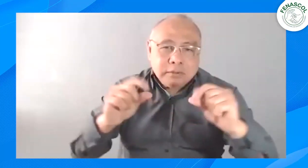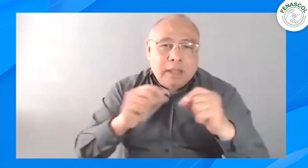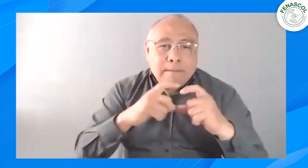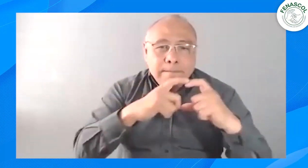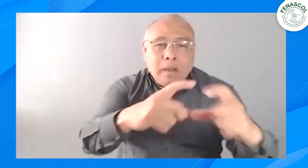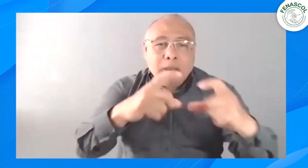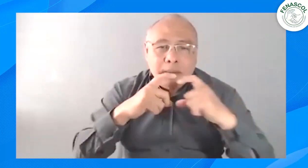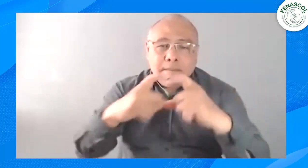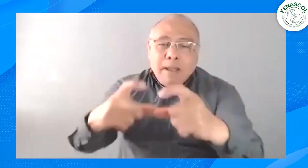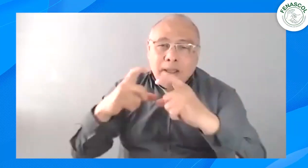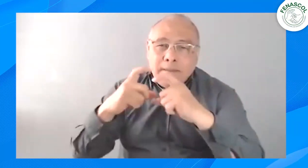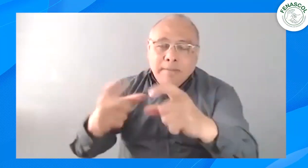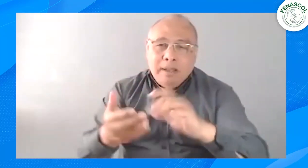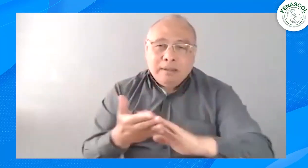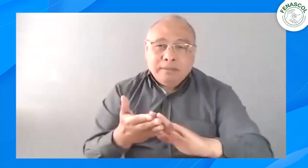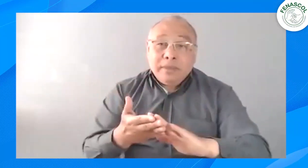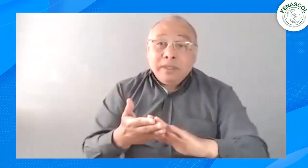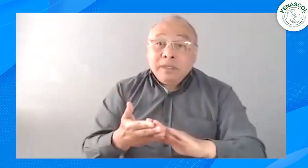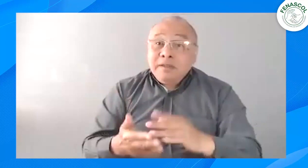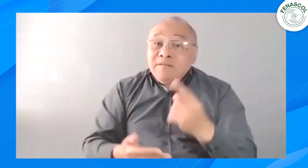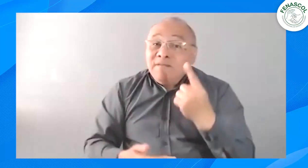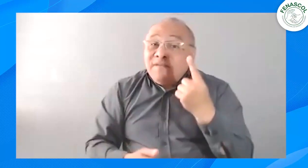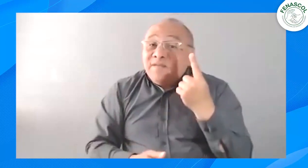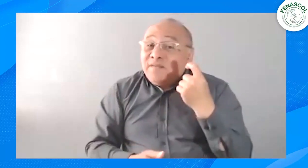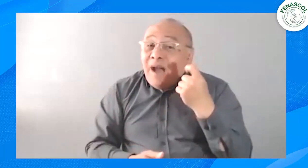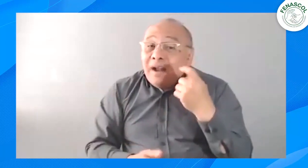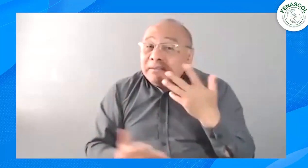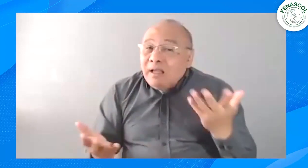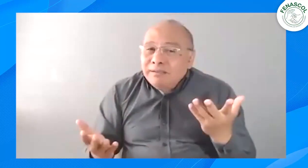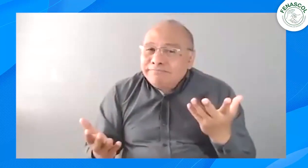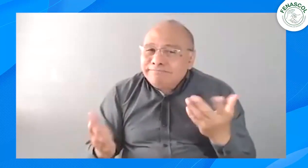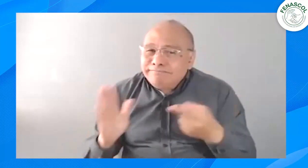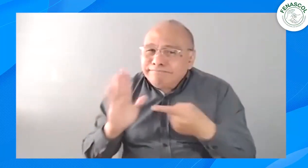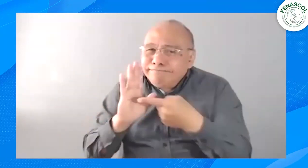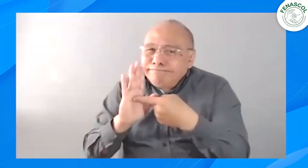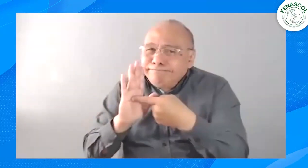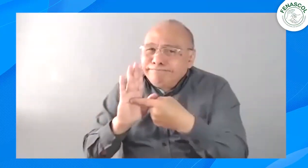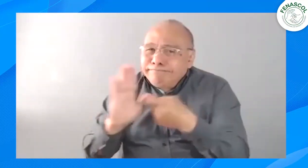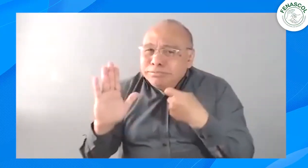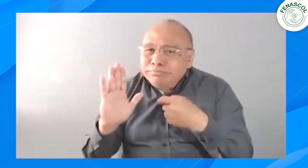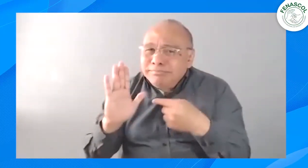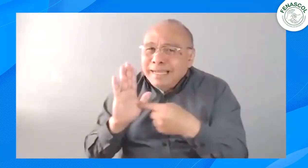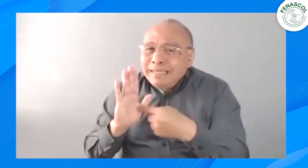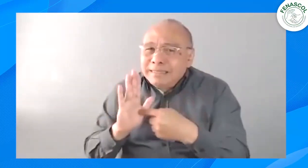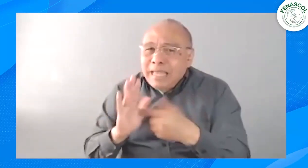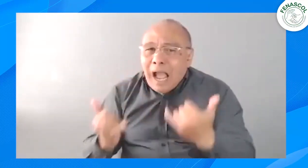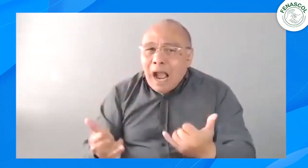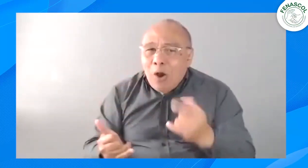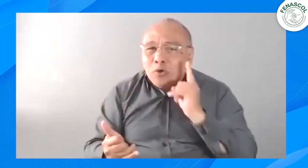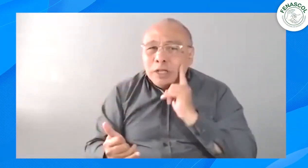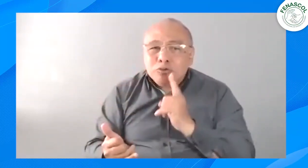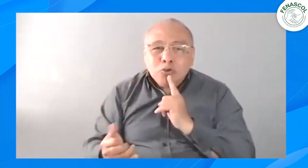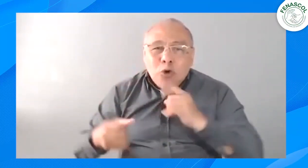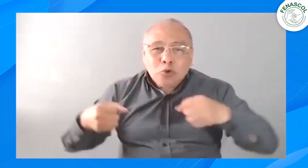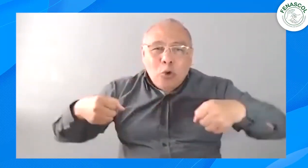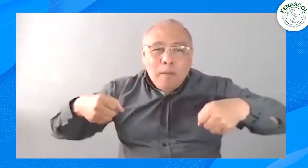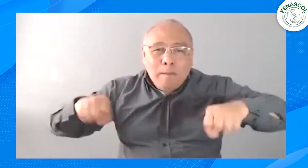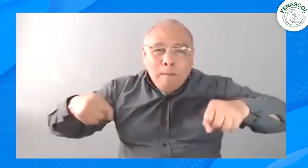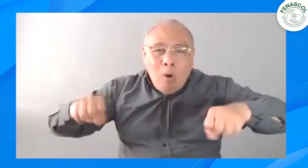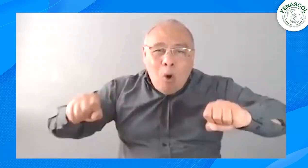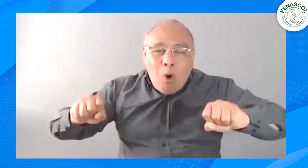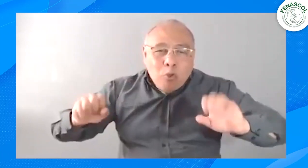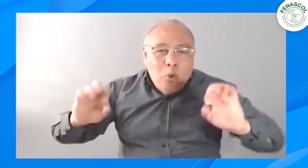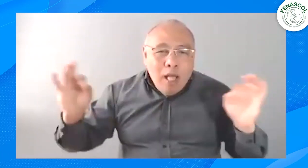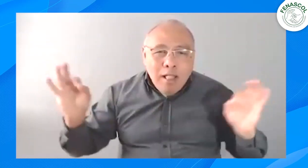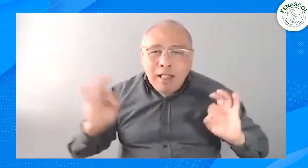que están haciendo esta clase de incidencia para poder expedir la licencia de conducción que es lo más importante para